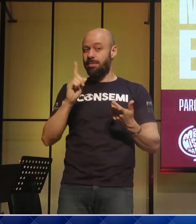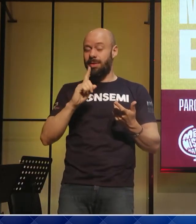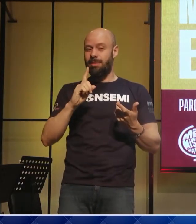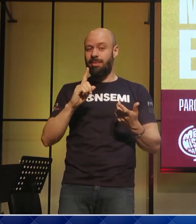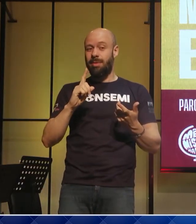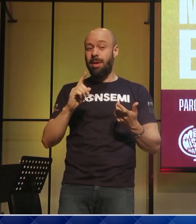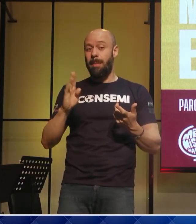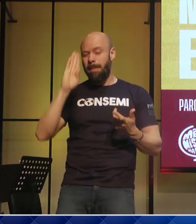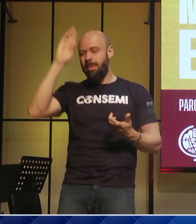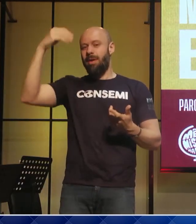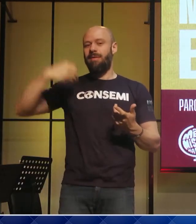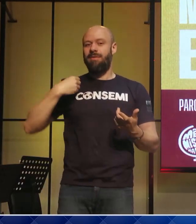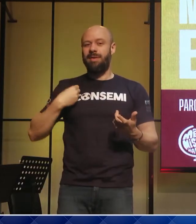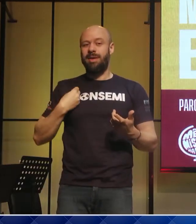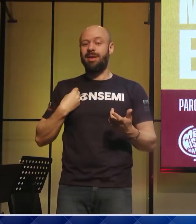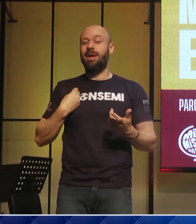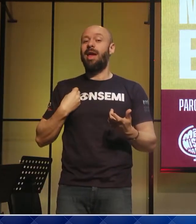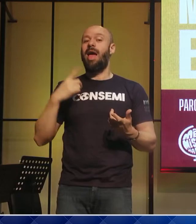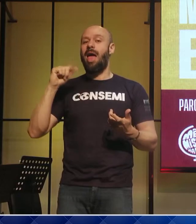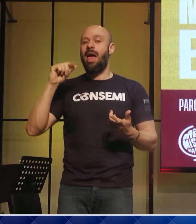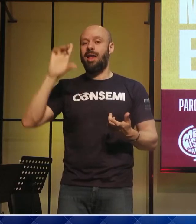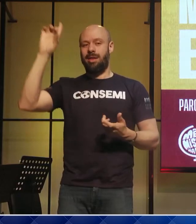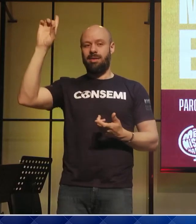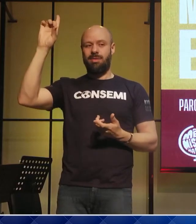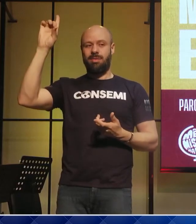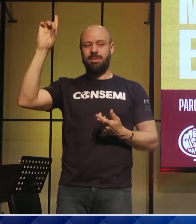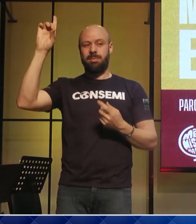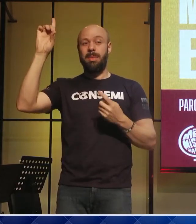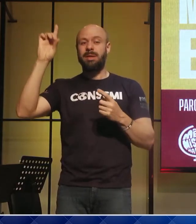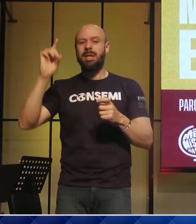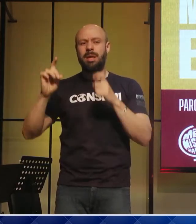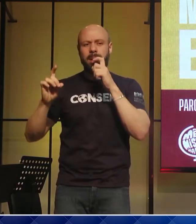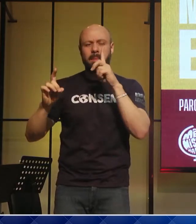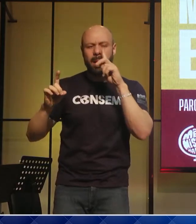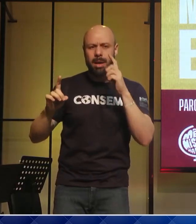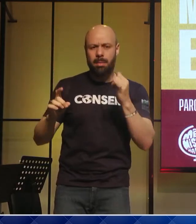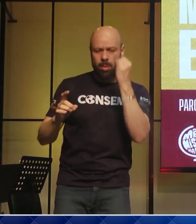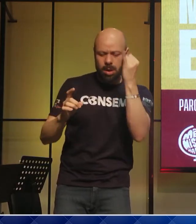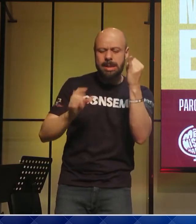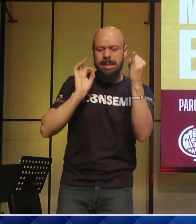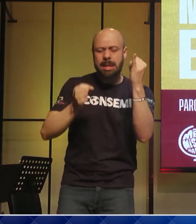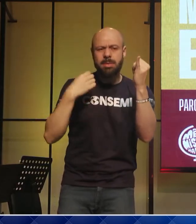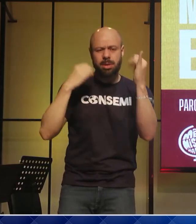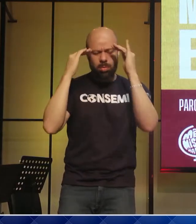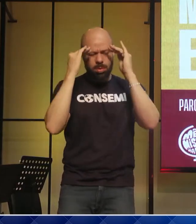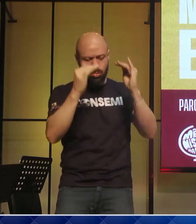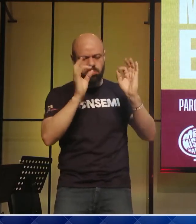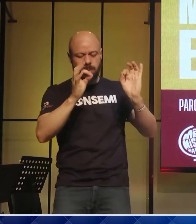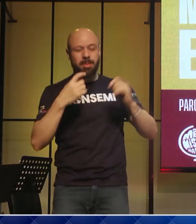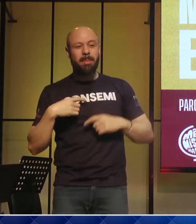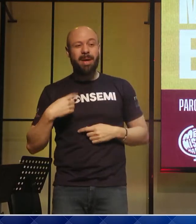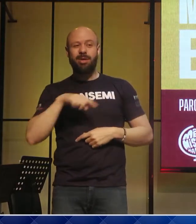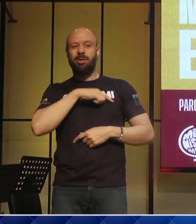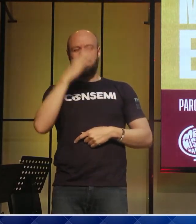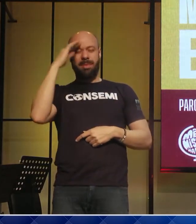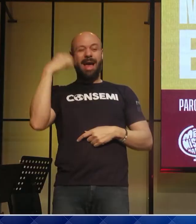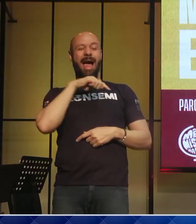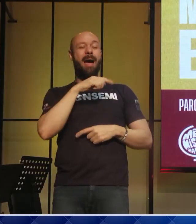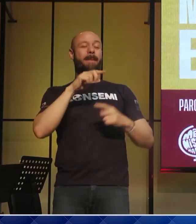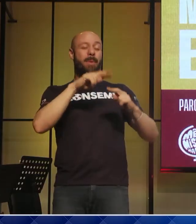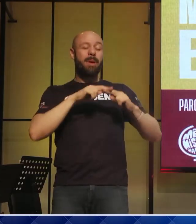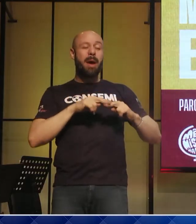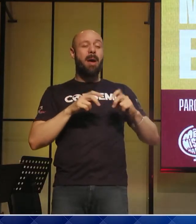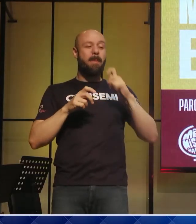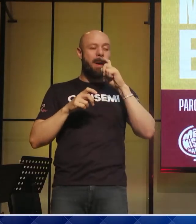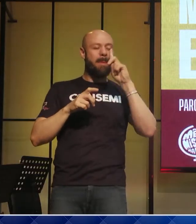Irmãos, eu ando por esse Brasil afora, eu não sei quantas centenas de igrejas eu conheço, e no